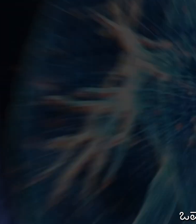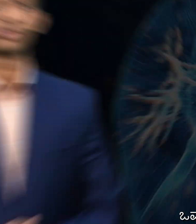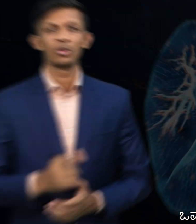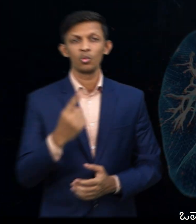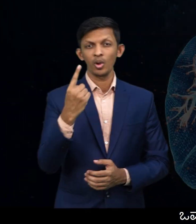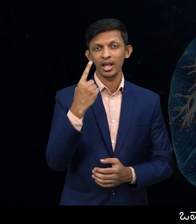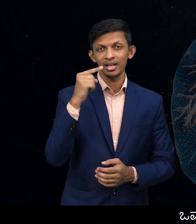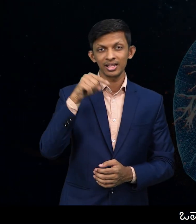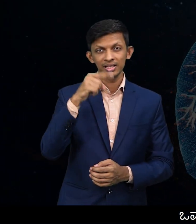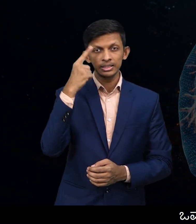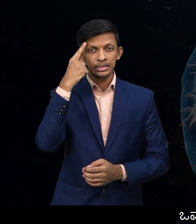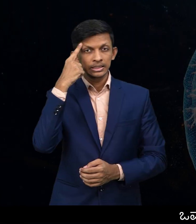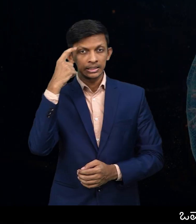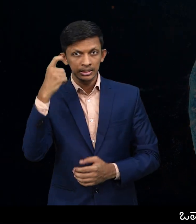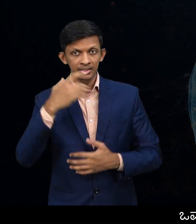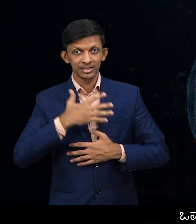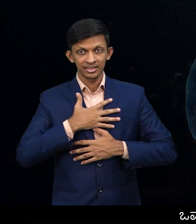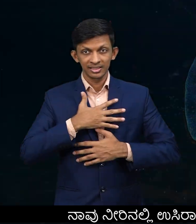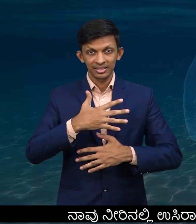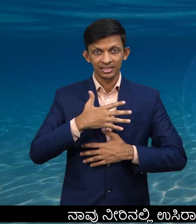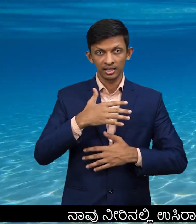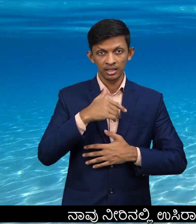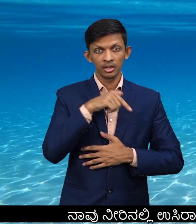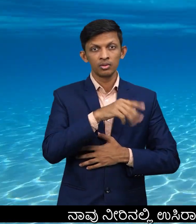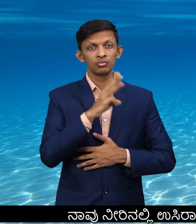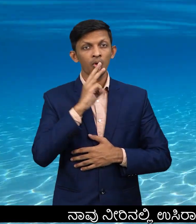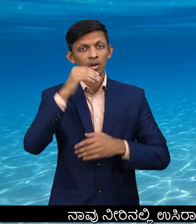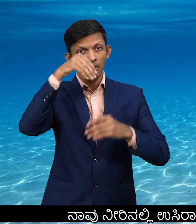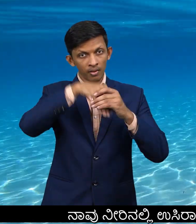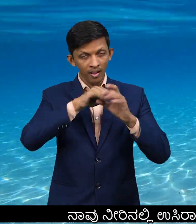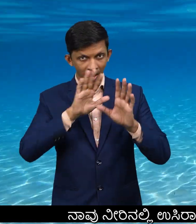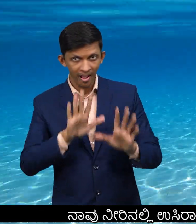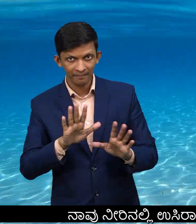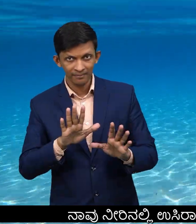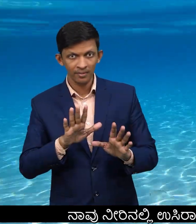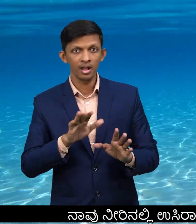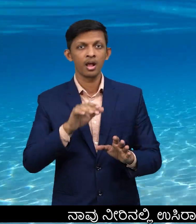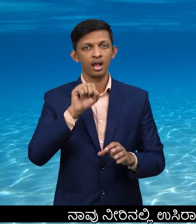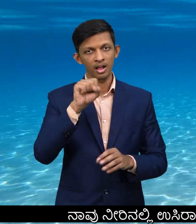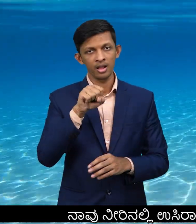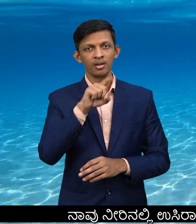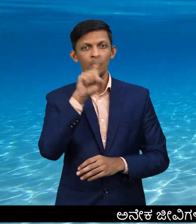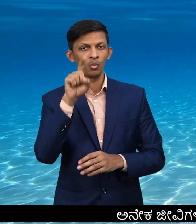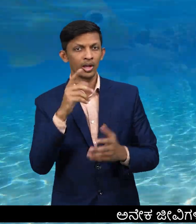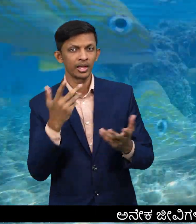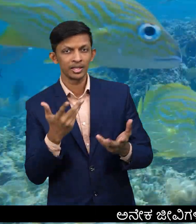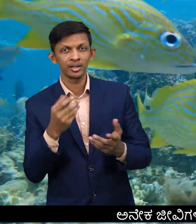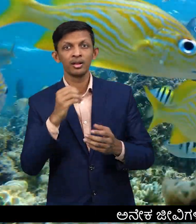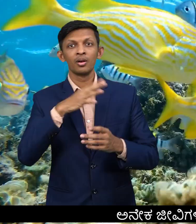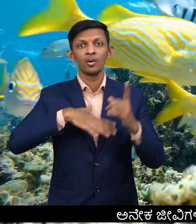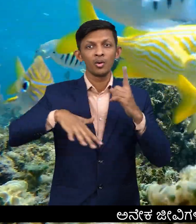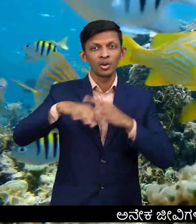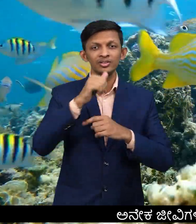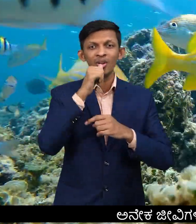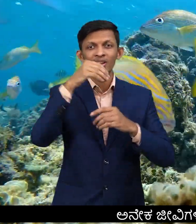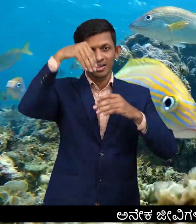ಒಮ್ಮೆ ಯೋಚಿಸಿ, ನಾವು ನೀರಿನಲ್ಲಿ ಉಸಿರಾಡಬಹುದೇ ಮತ್ತು ಬದುಕಬಹುದೇ? ಅನೇಕ ಜೀವಿಗಳು ನೀರಿನಲ್ಲಿ